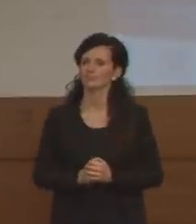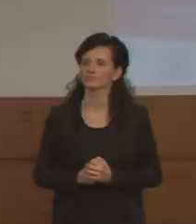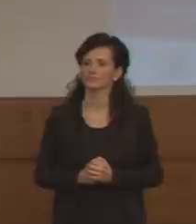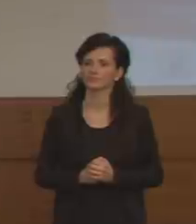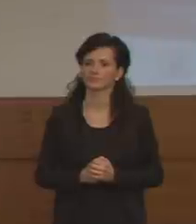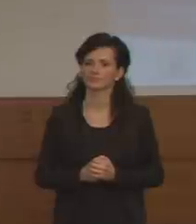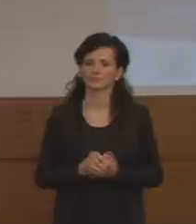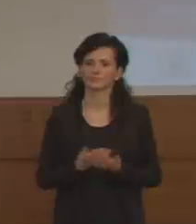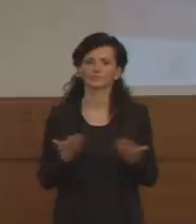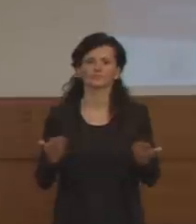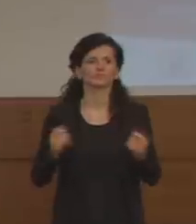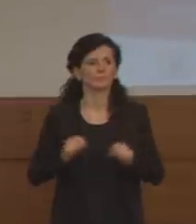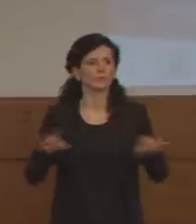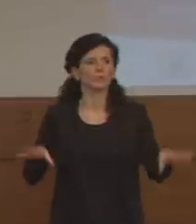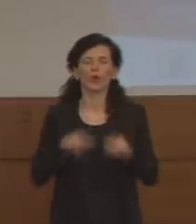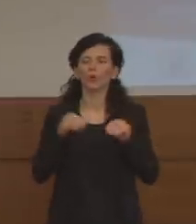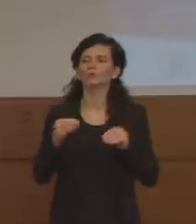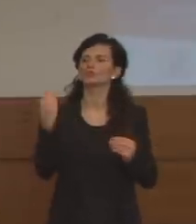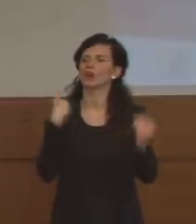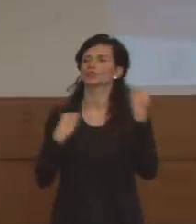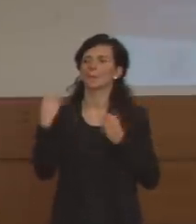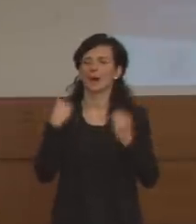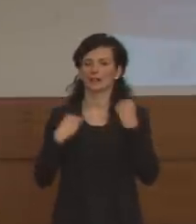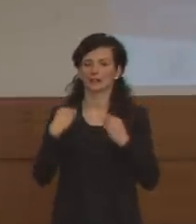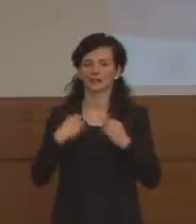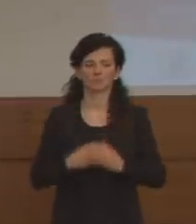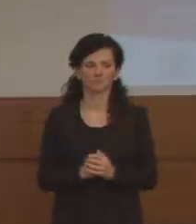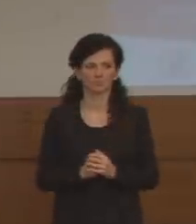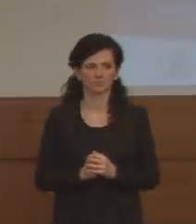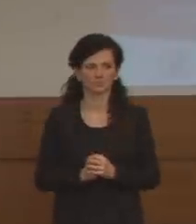diamo spazio alle vostre domande